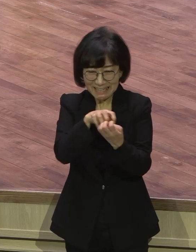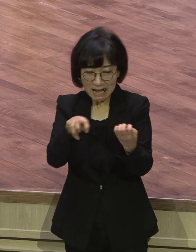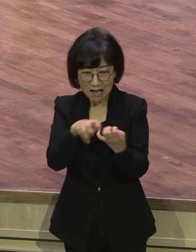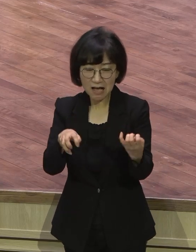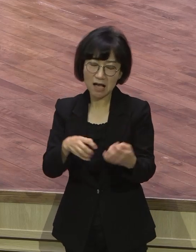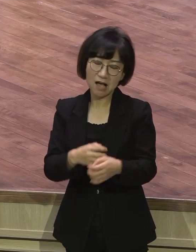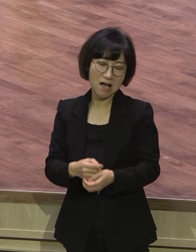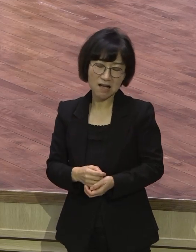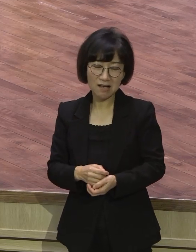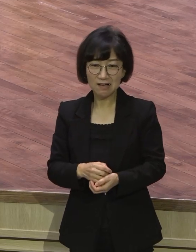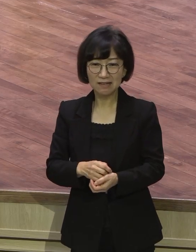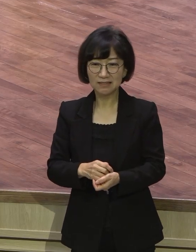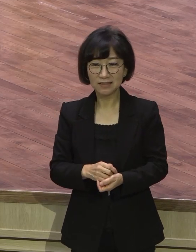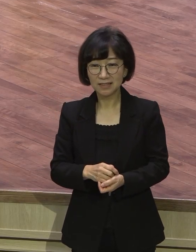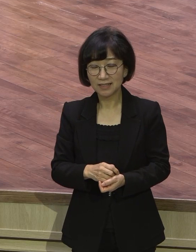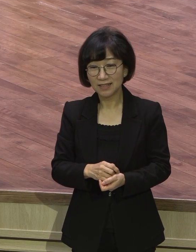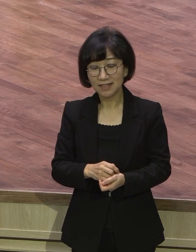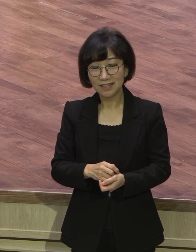볼 거야. 그렇습니까?